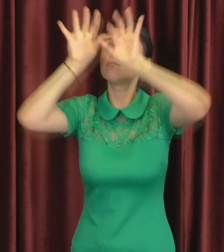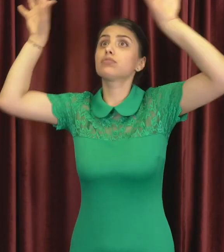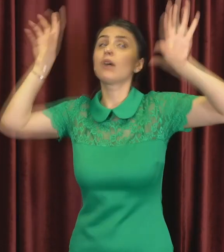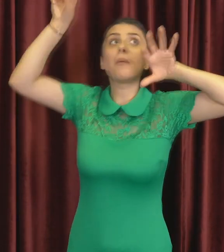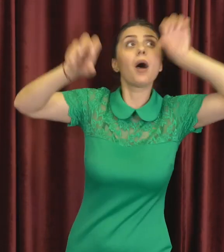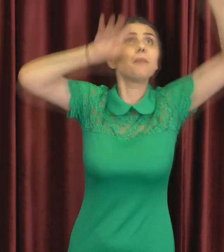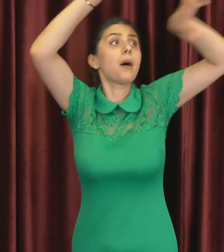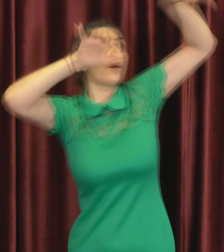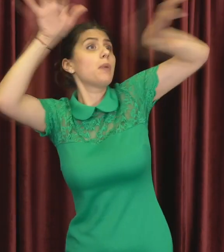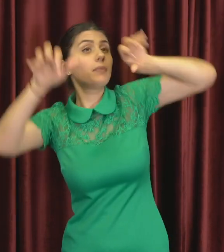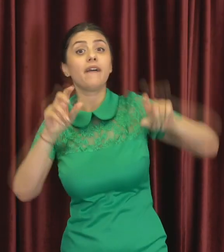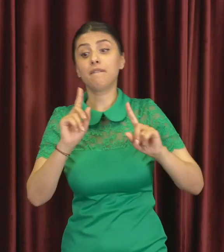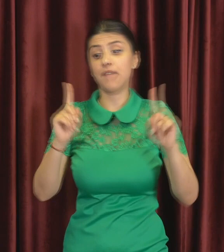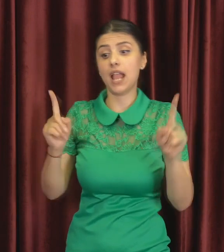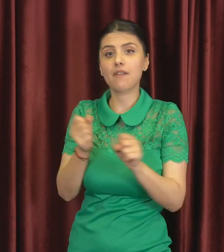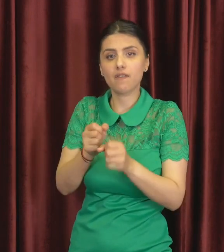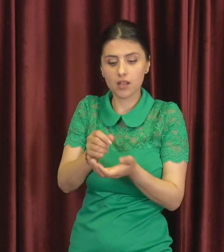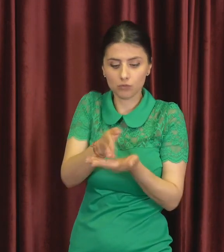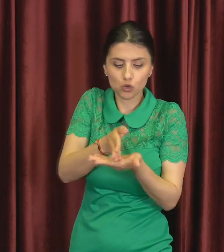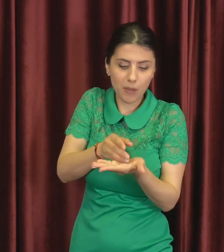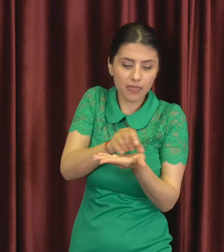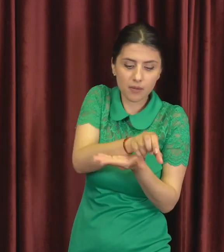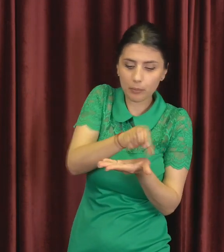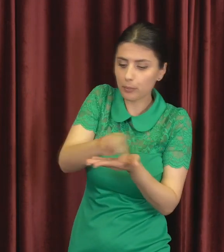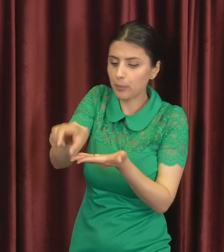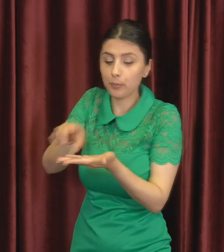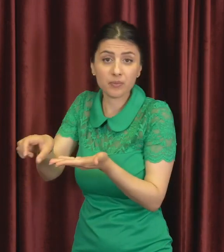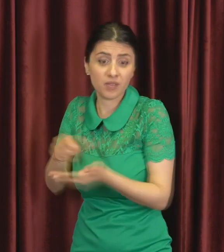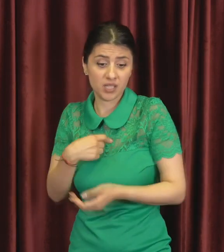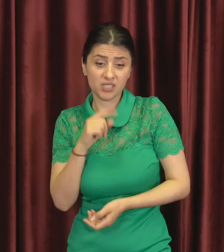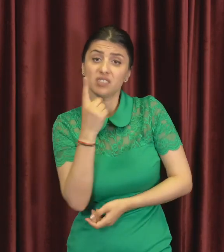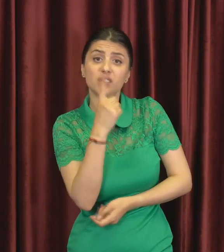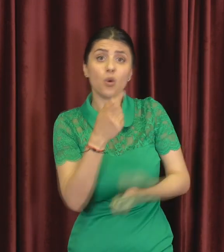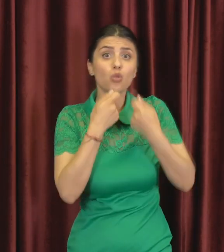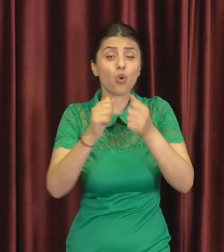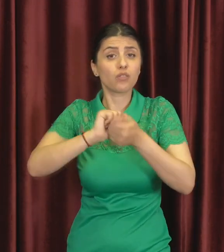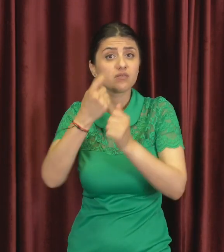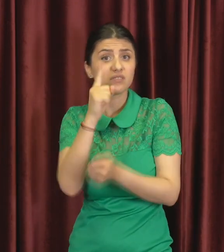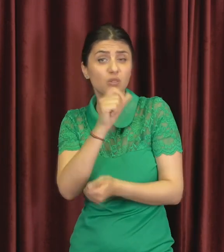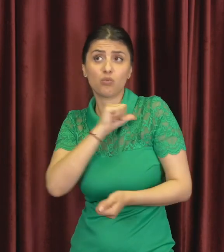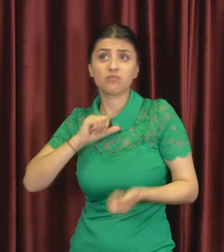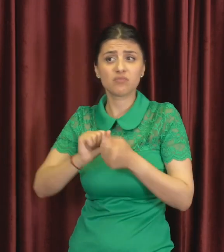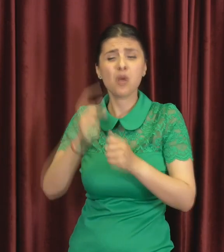în echipă își împărțeau traseul pe bucățele, însă Minda, fiind singură, trebuia să-l parcurgă pe tot. Știa deja că nu avea să fie ușor.